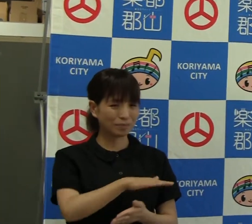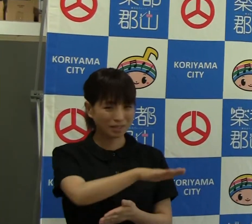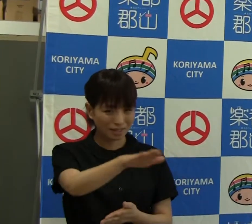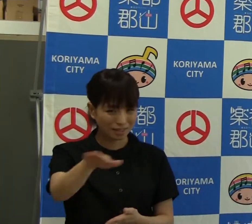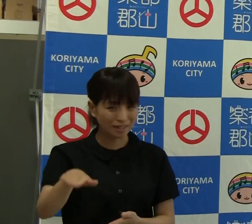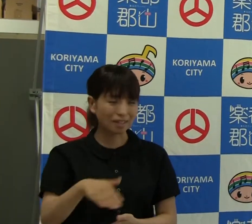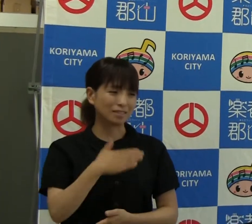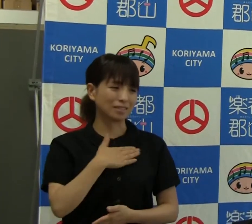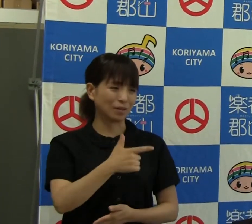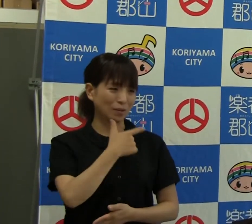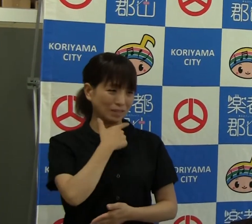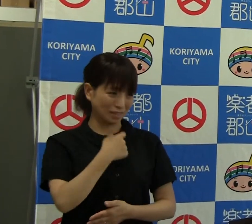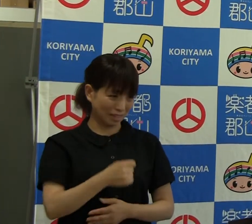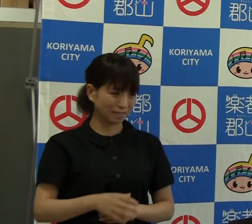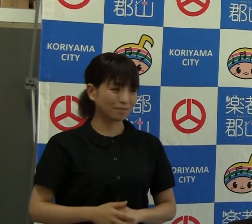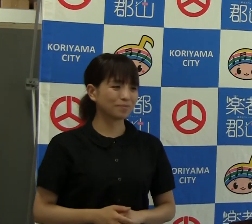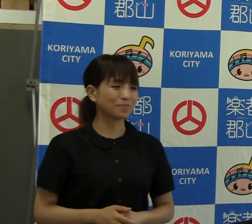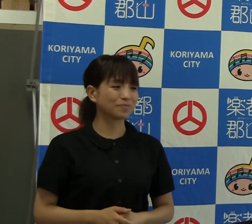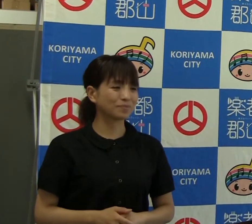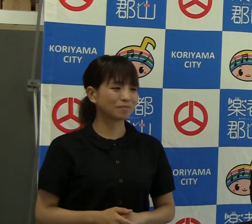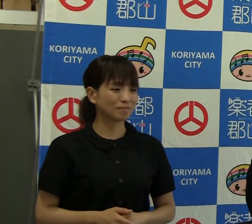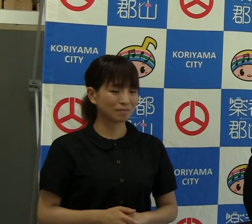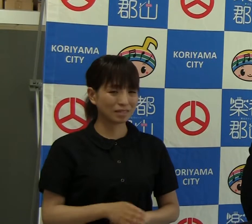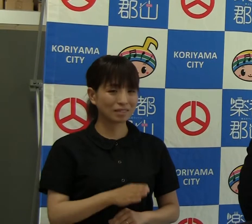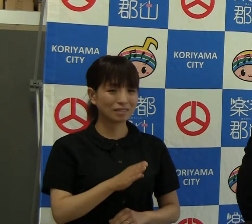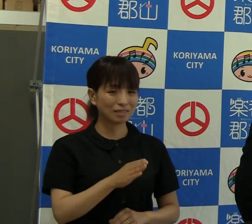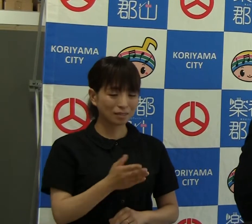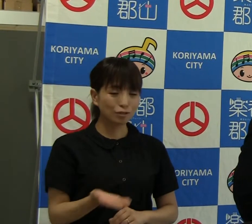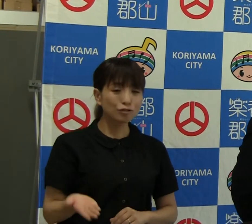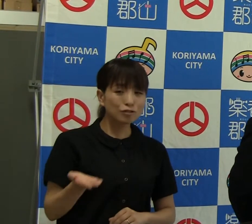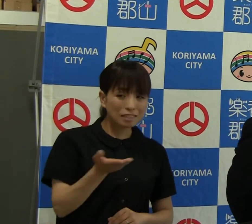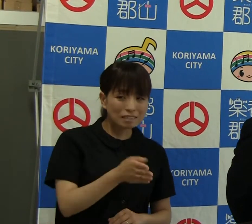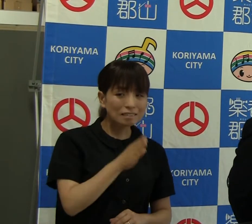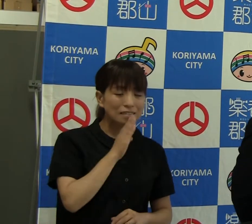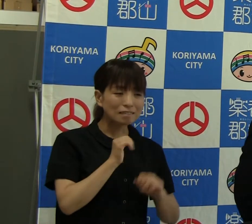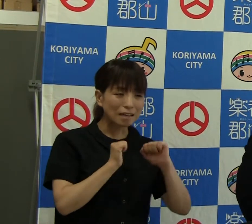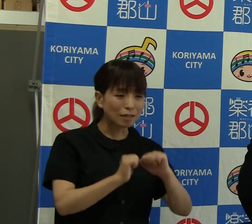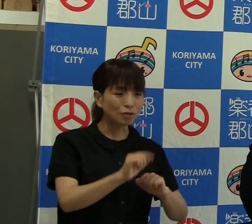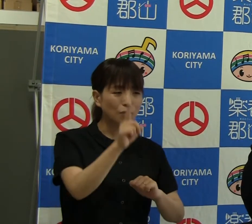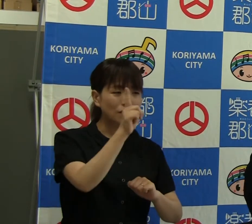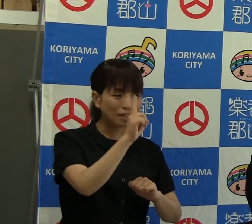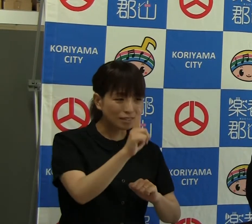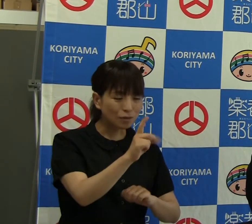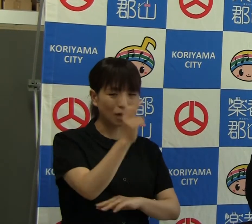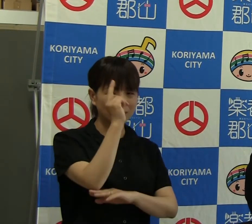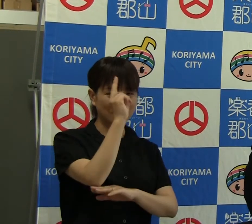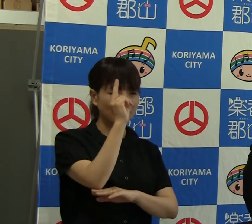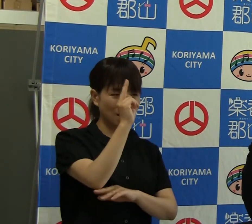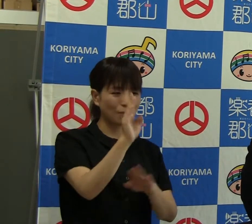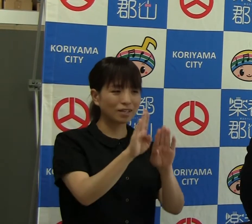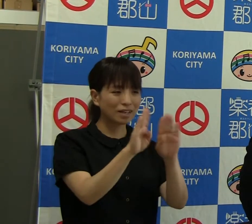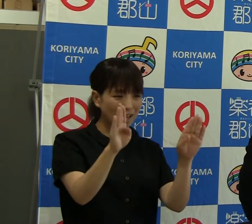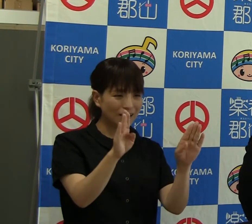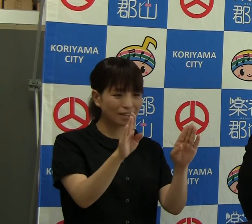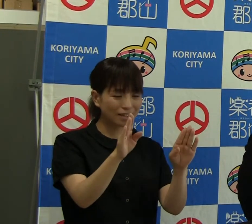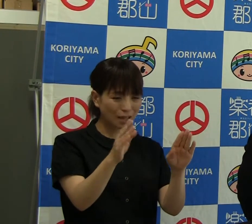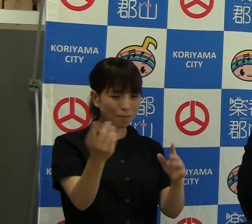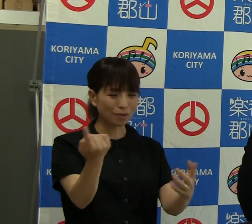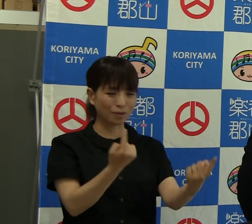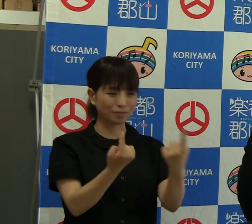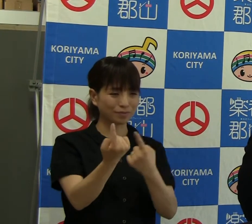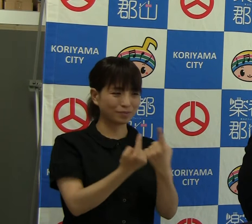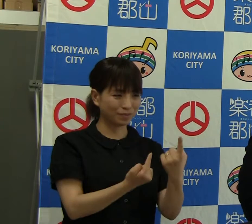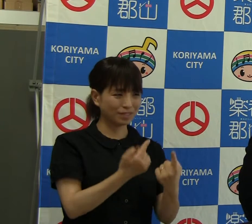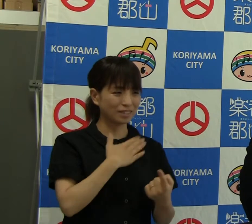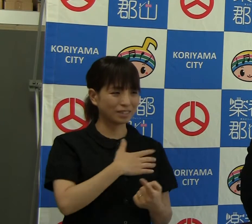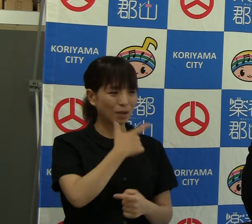らにですね、実際にどういうものかといずれセミナーもやりますし、まあいうところのクラウドファンディングについ